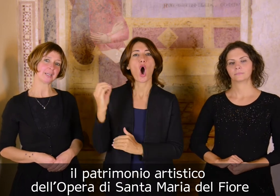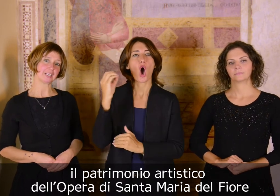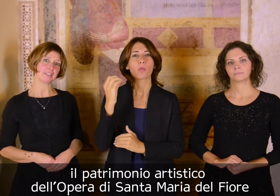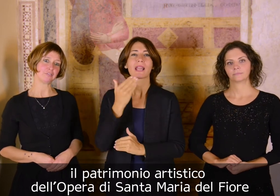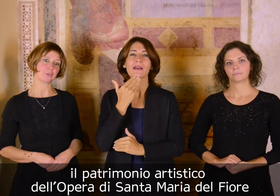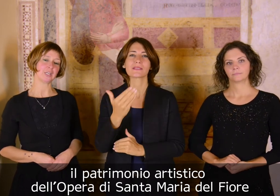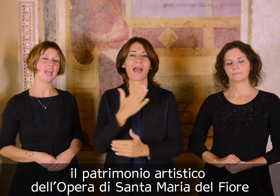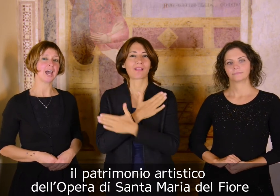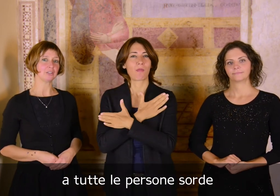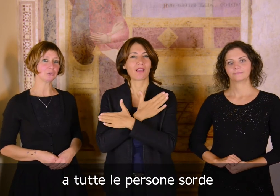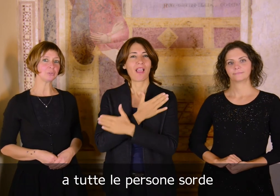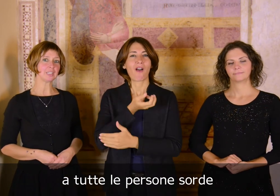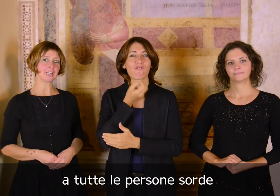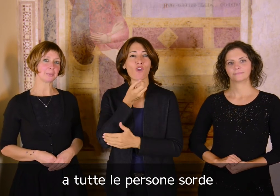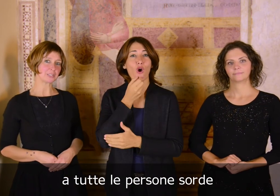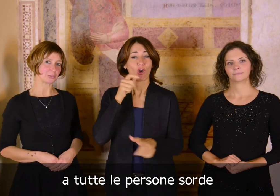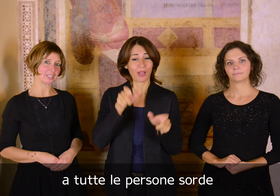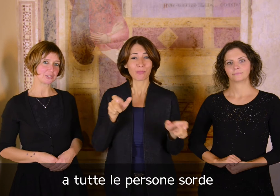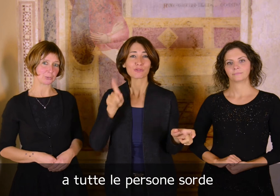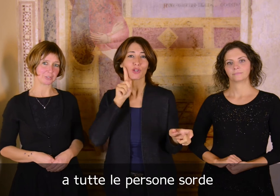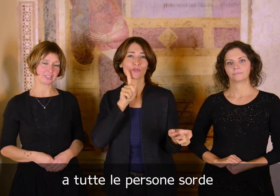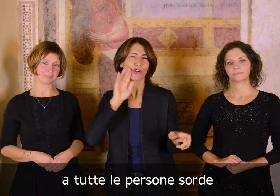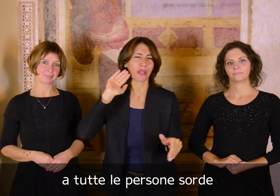del Fiore a tutte le persone sorde.